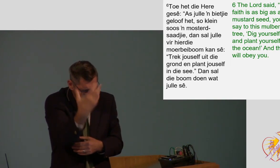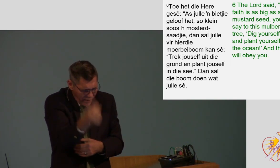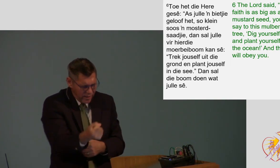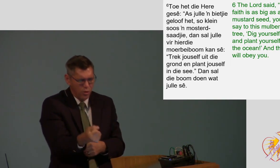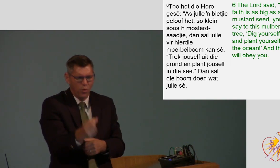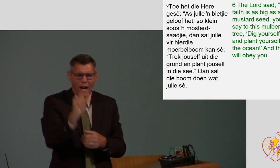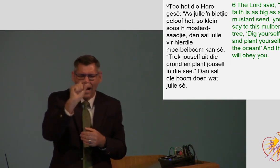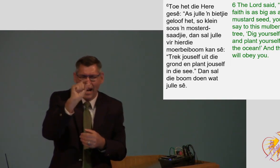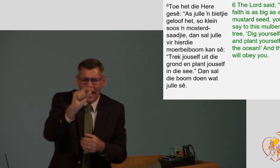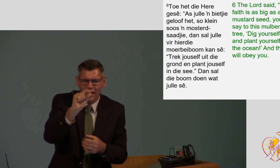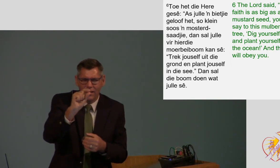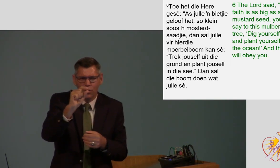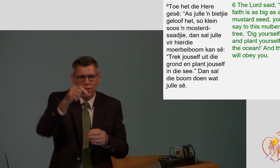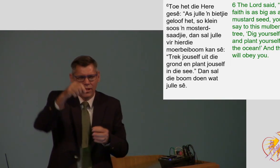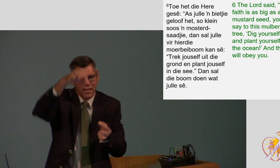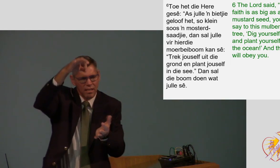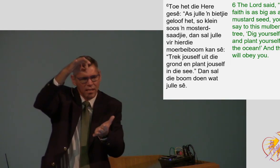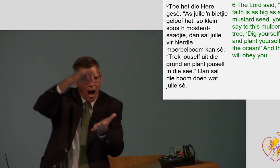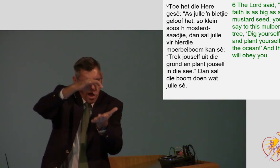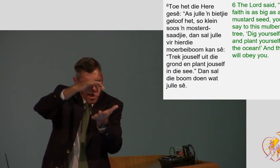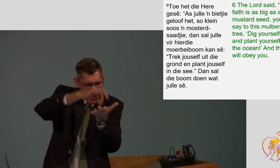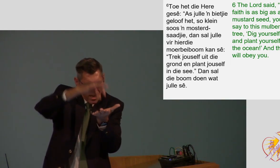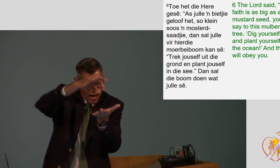so klein soos 'n saadjie